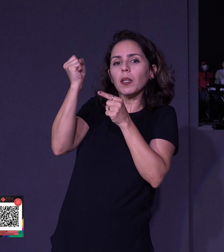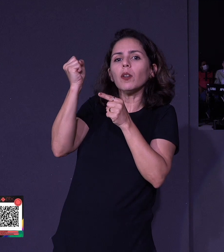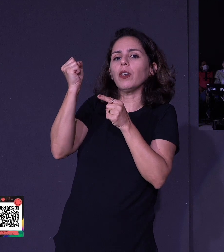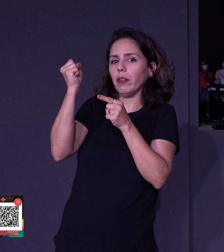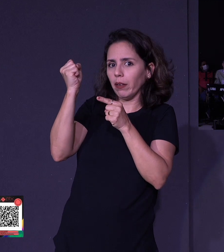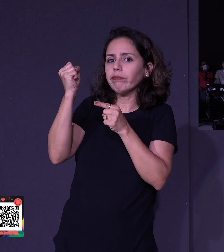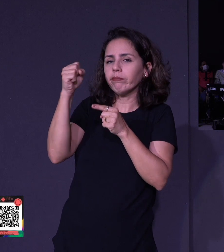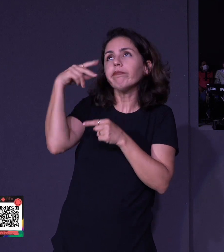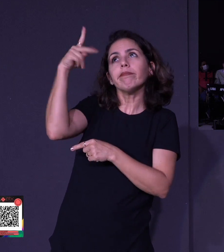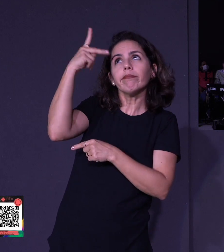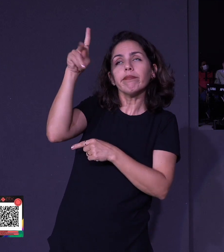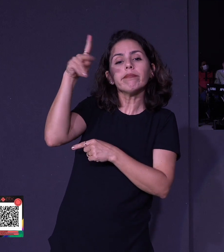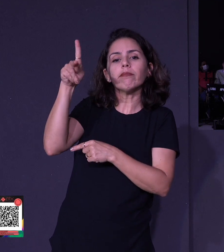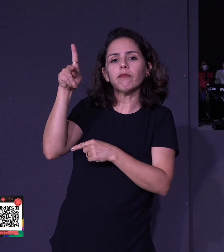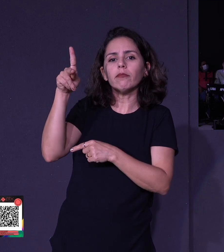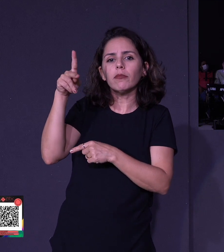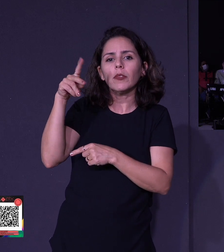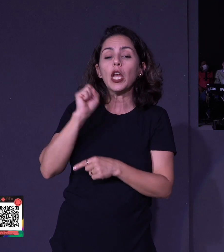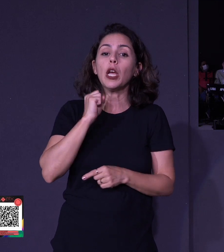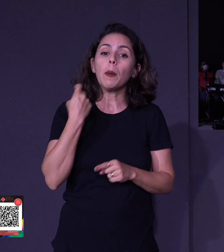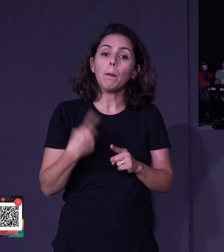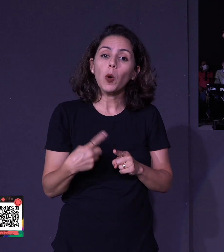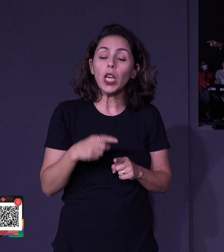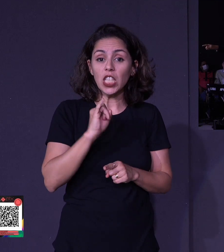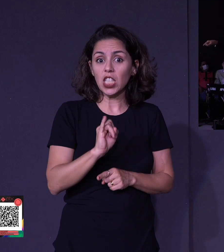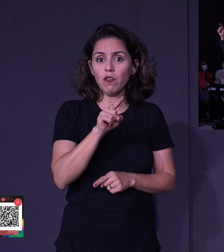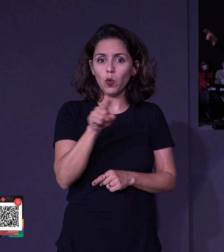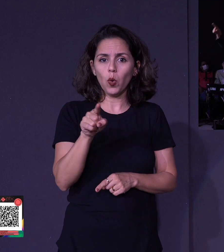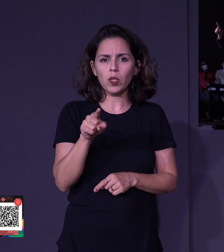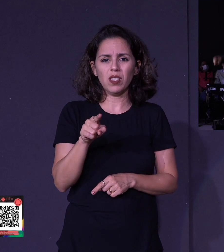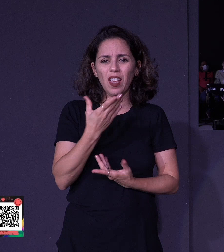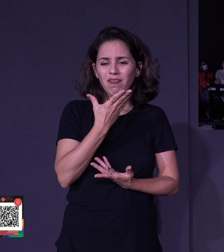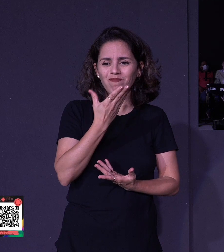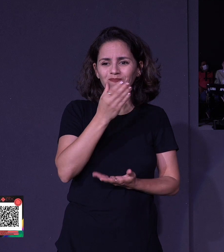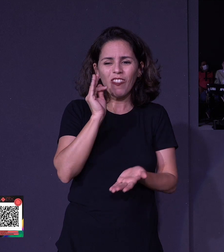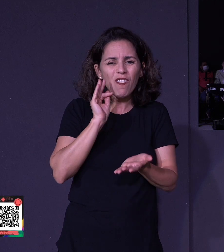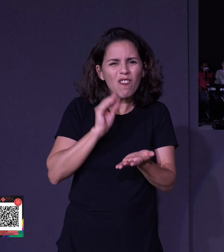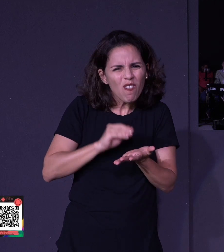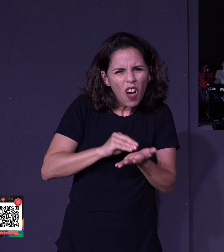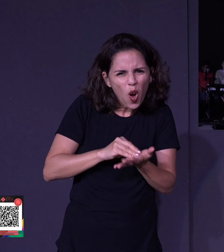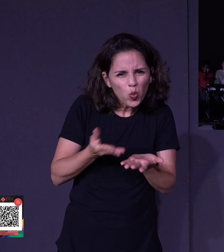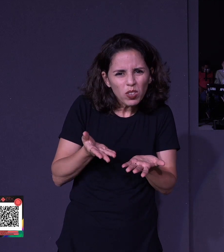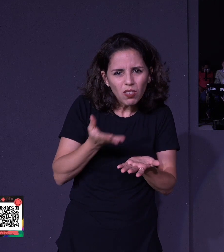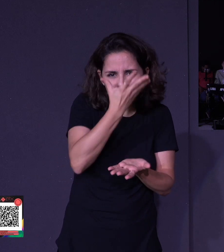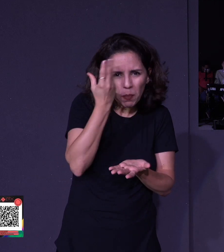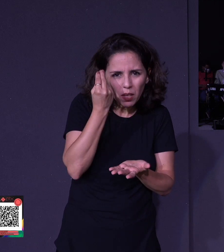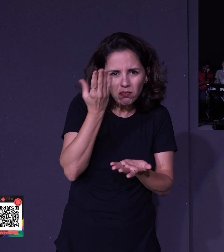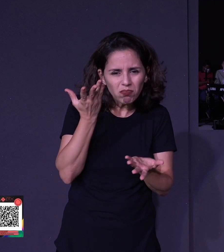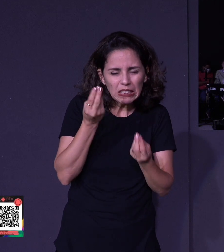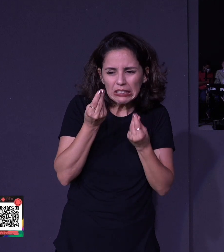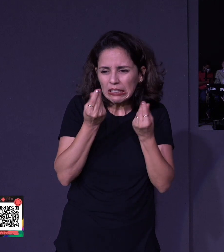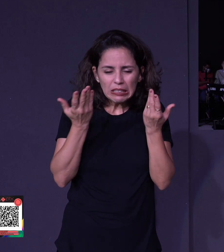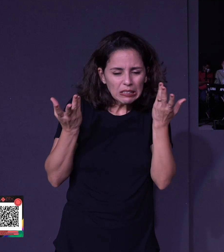tem falta de sabedoria, peça a Deus, que a todos dá liberamente e não lhe passe em rosto. É preciso